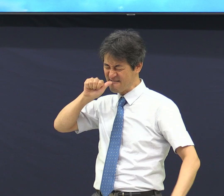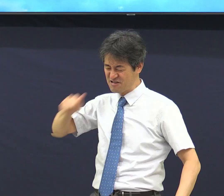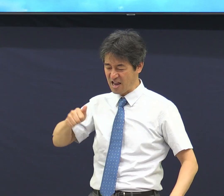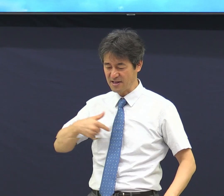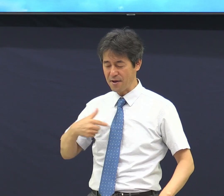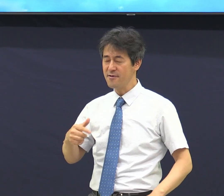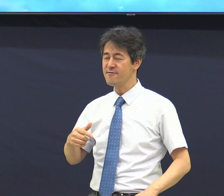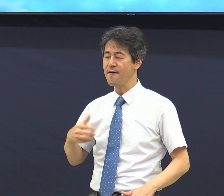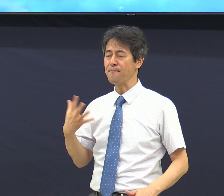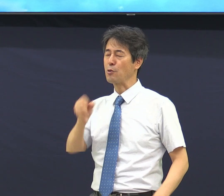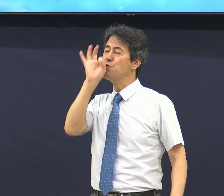아니면 절대